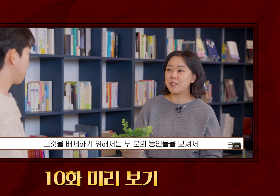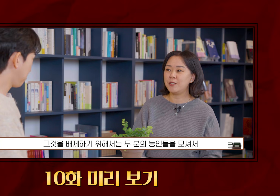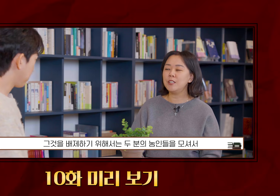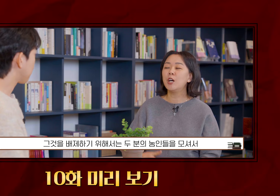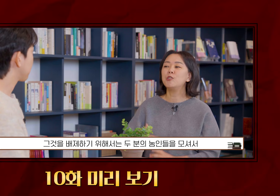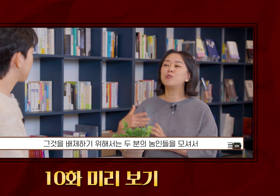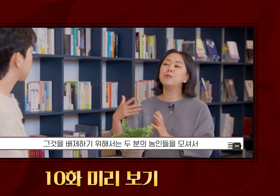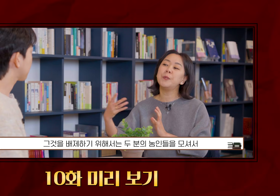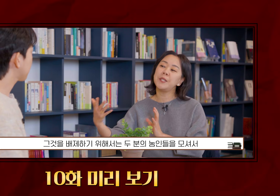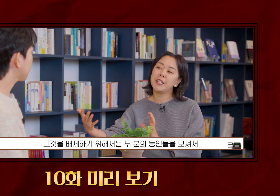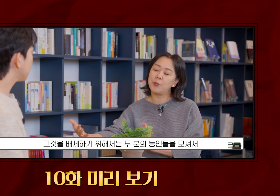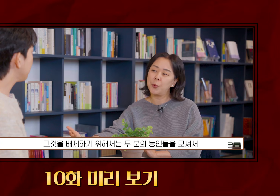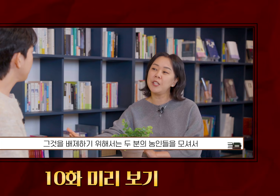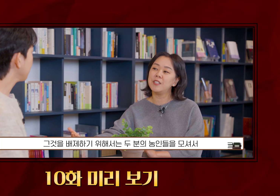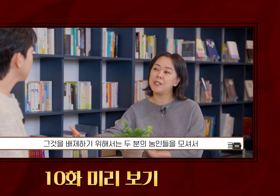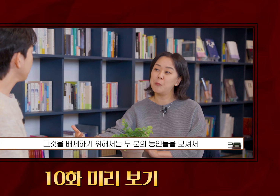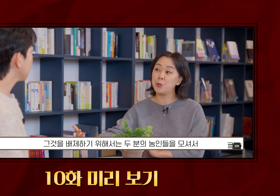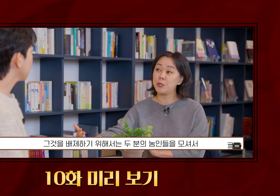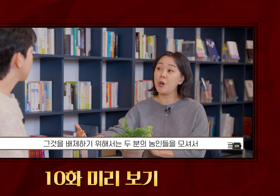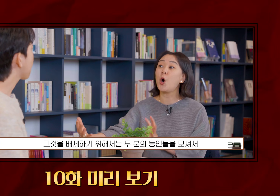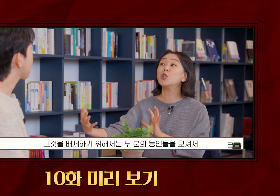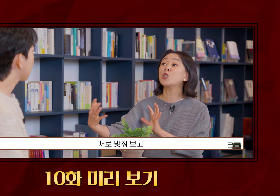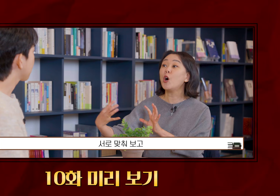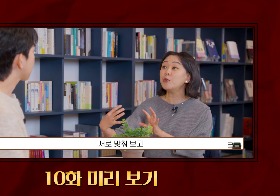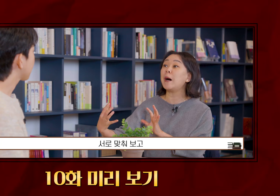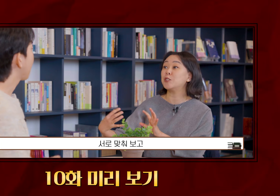위해서는 두 번의 농인들을 모셔서 서로